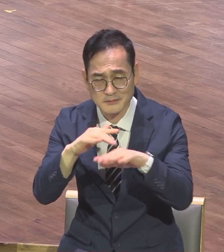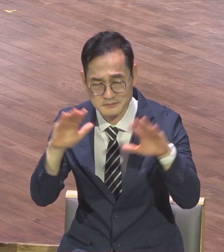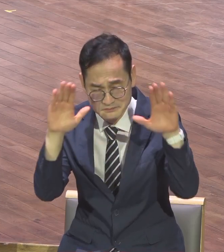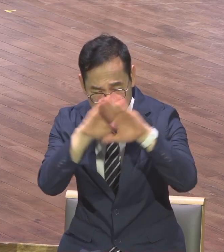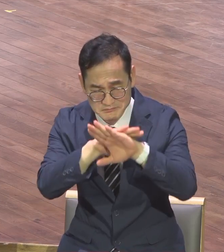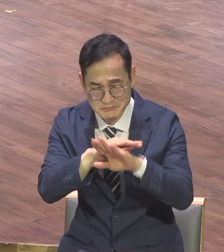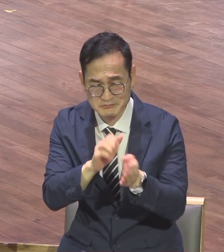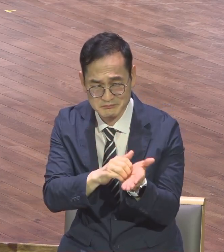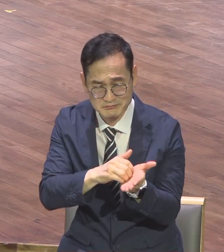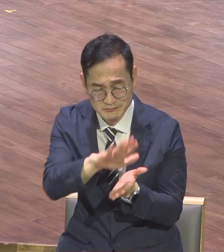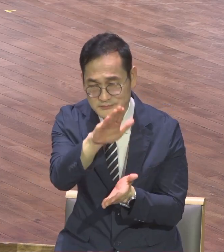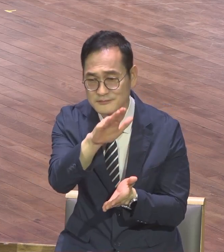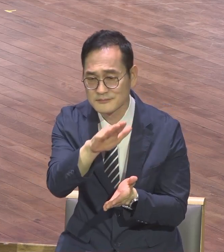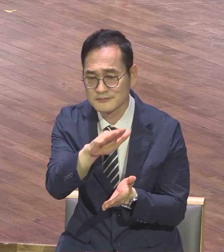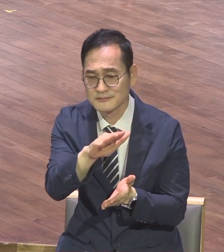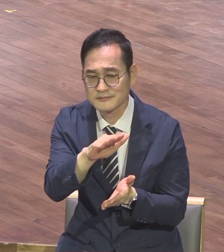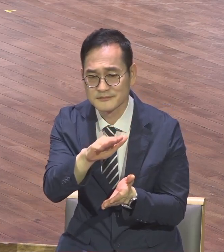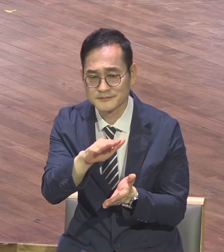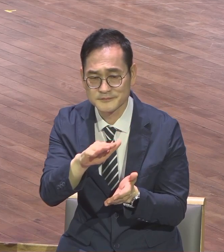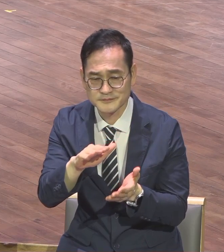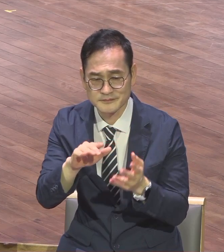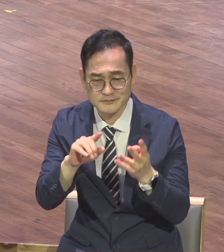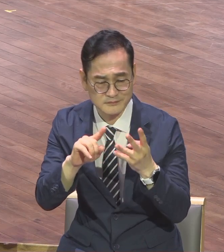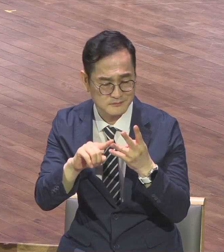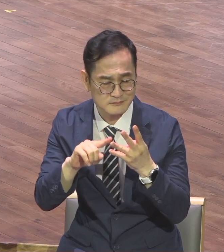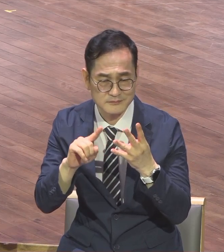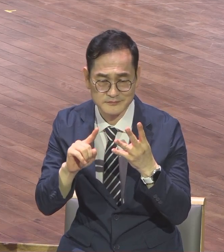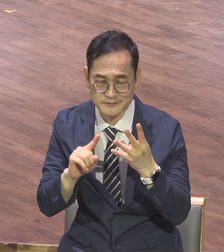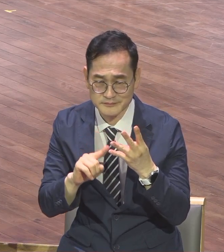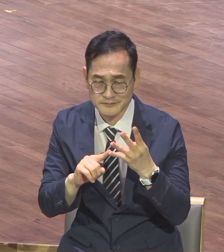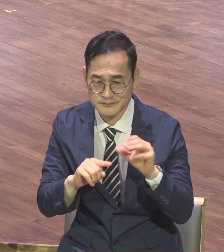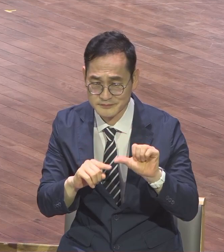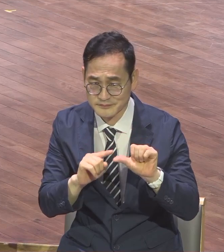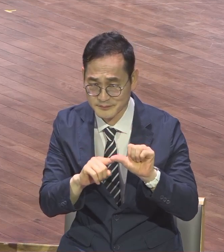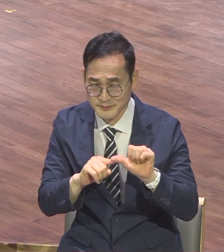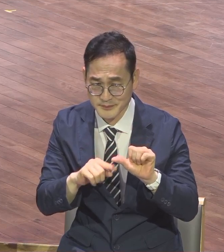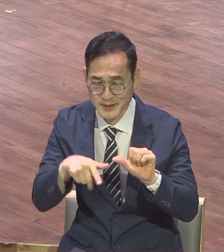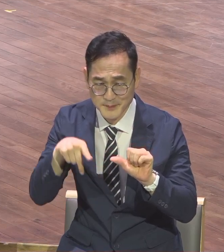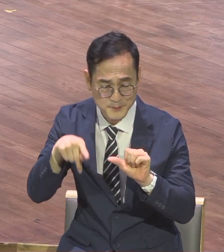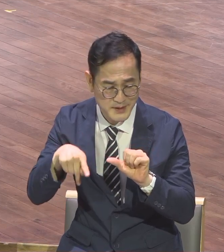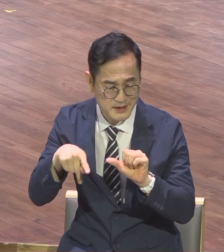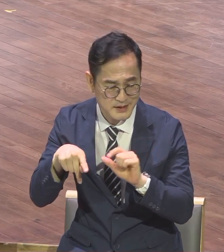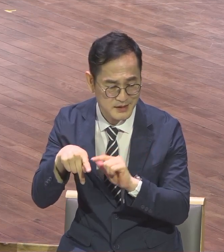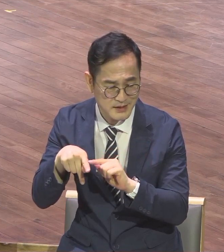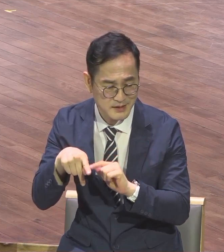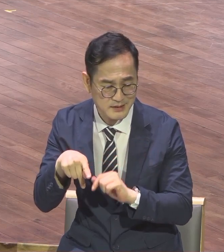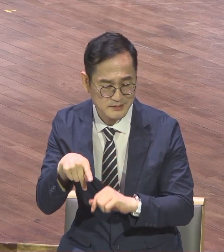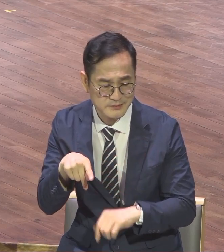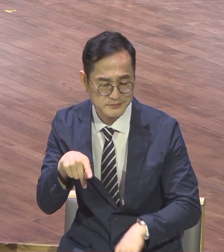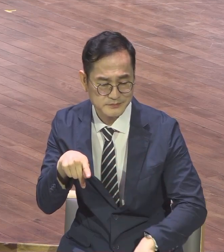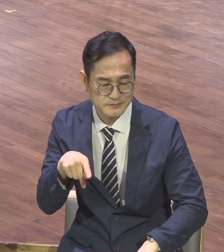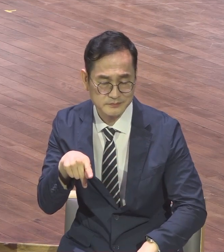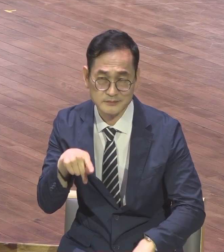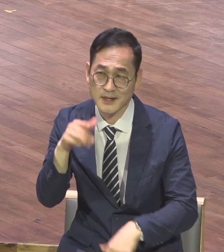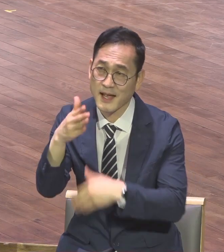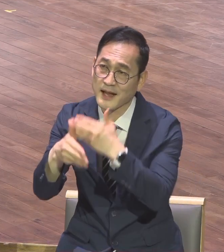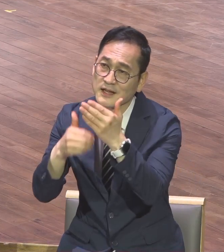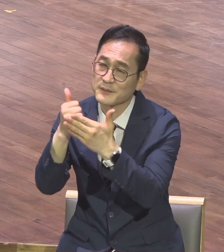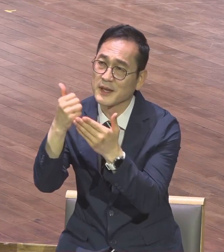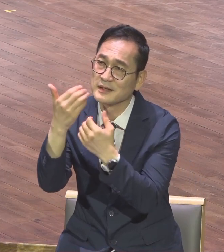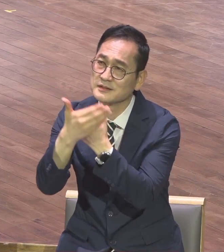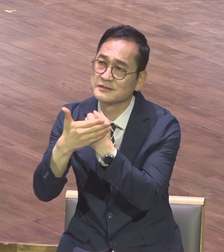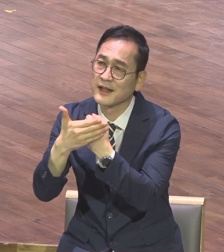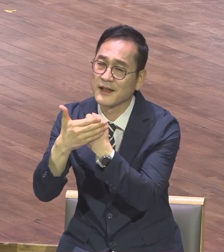허감을 꺾는 현장 만드는 망대. 마지막 P가 프랙티스 프랙티스. 헤븐리 파워,